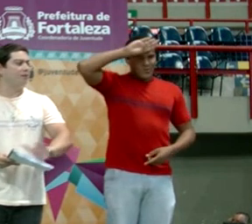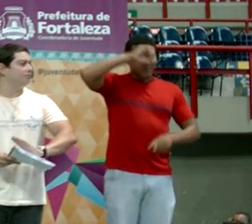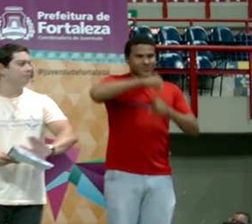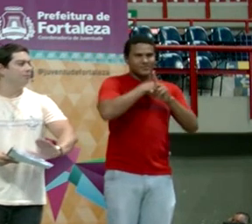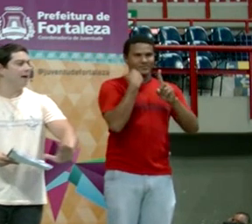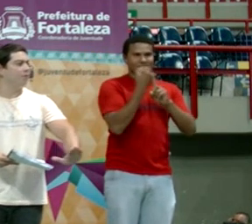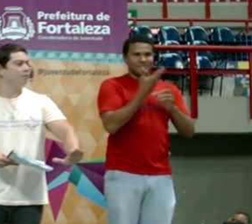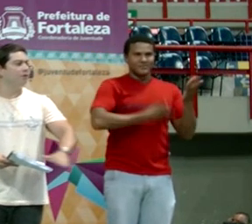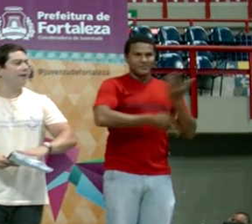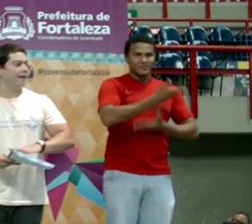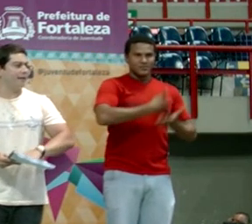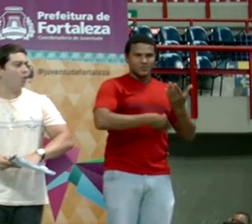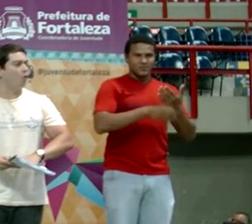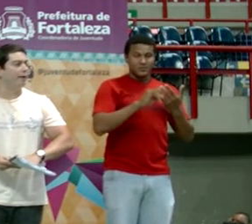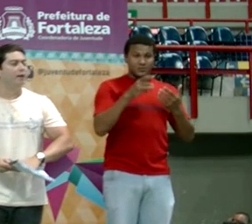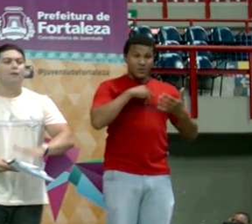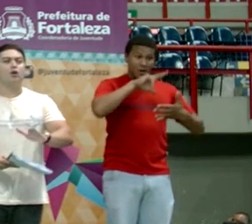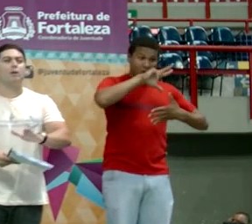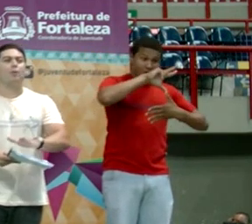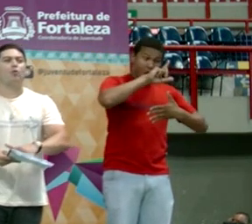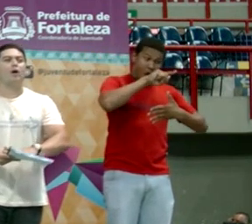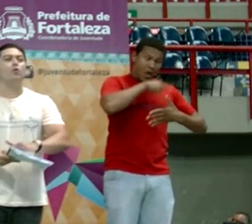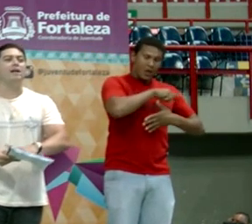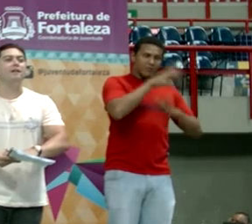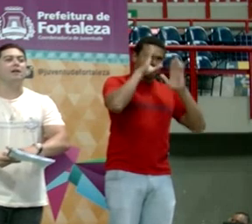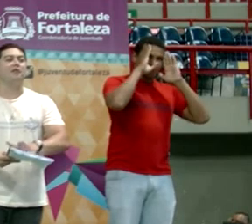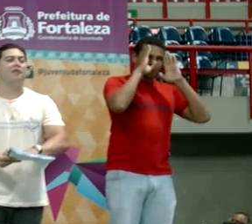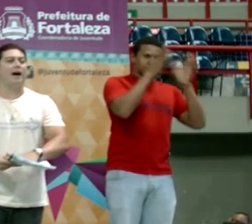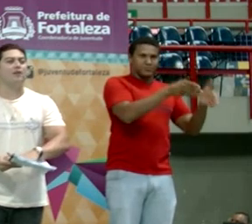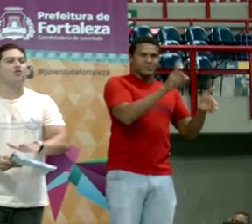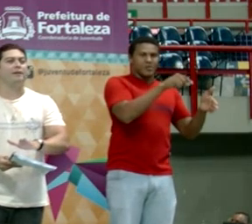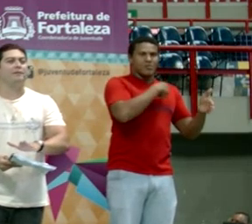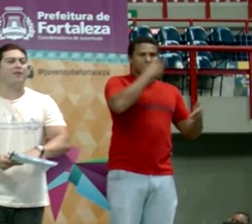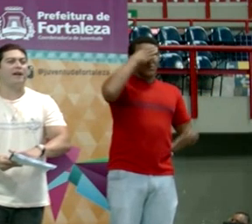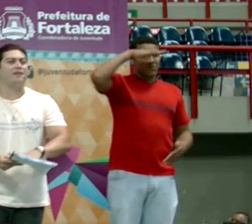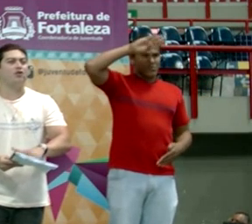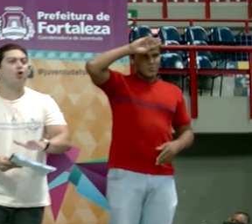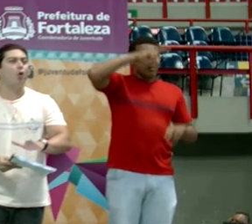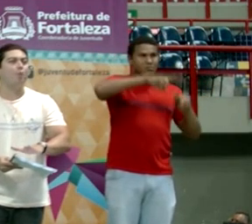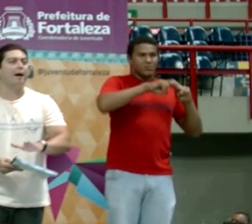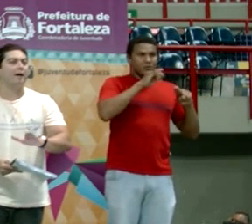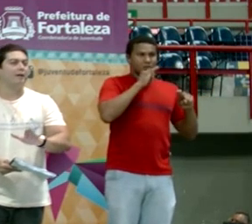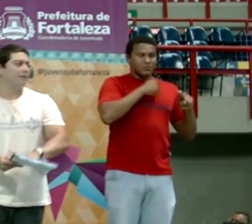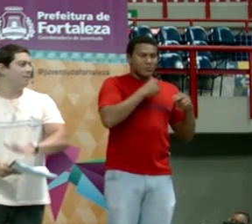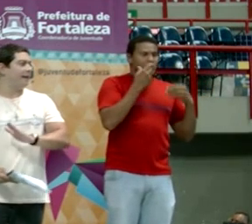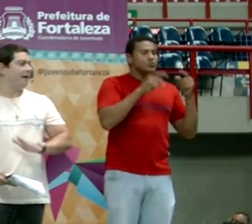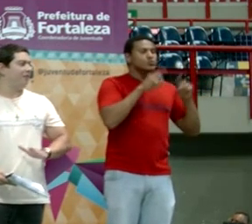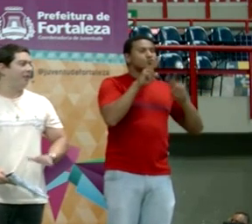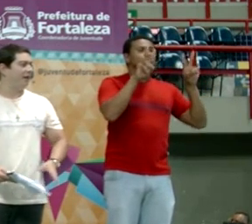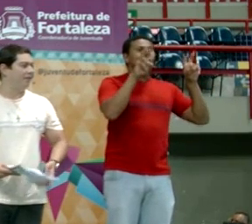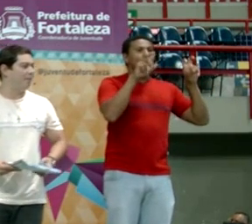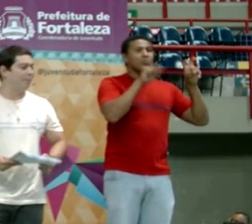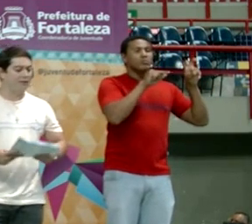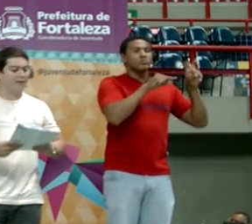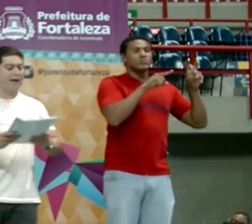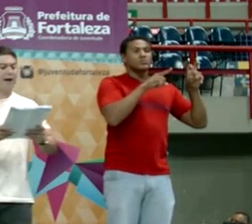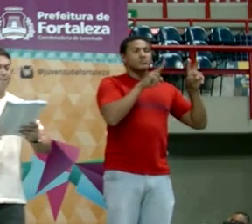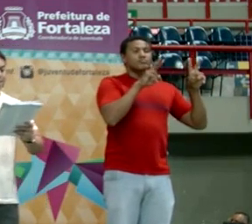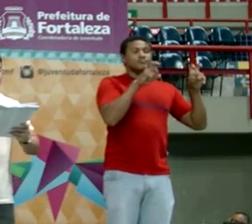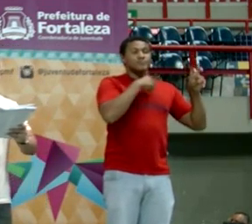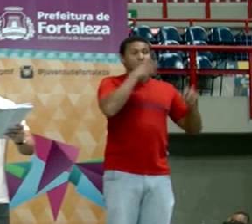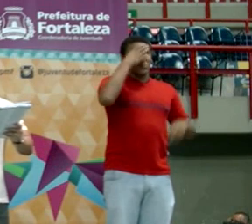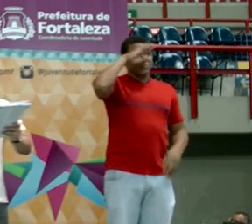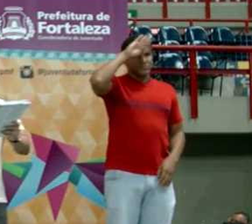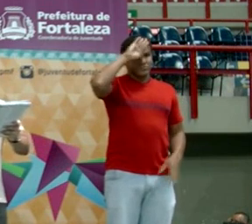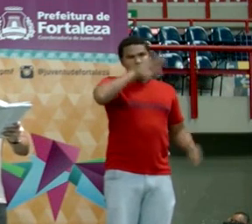Muro de Berlim? Não, interessa Cuba. Nós temos que procurar um item que fale sobre a interferência de Cuba na Guerra Fria. Vamos lá para o item